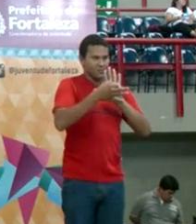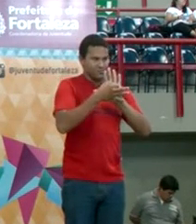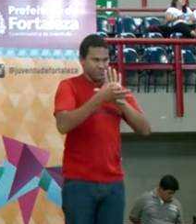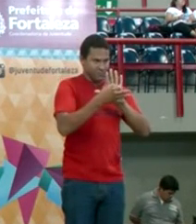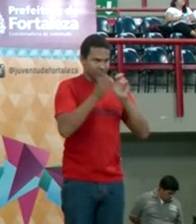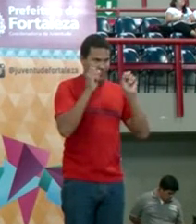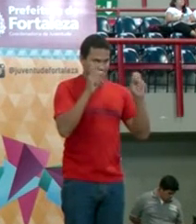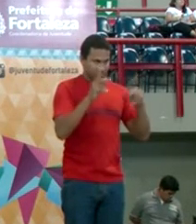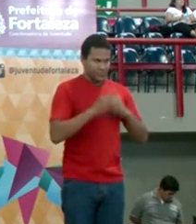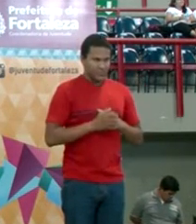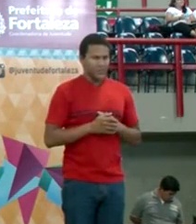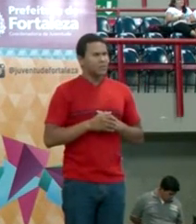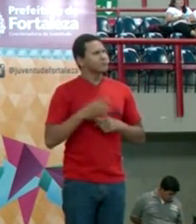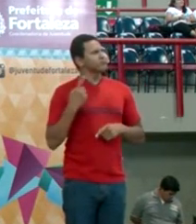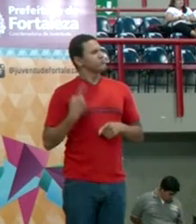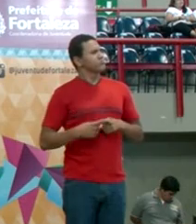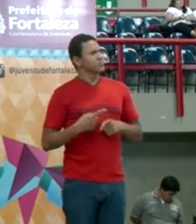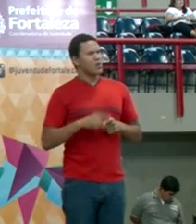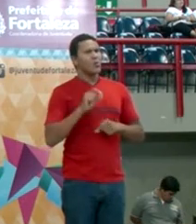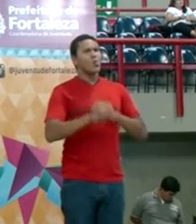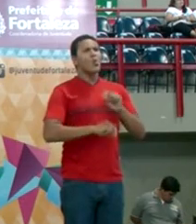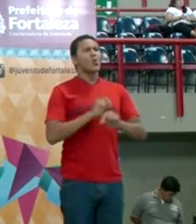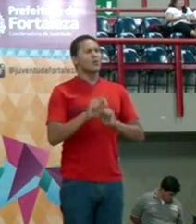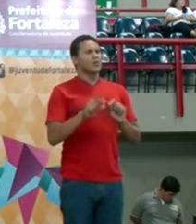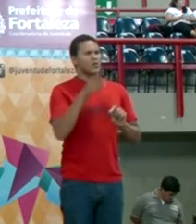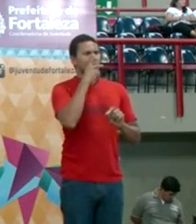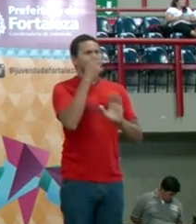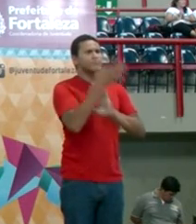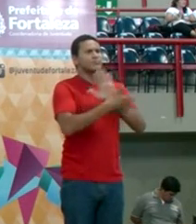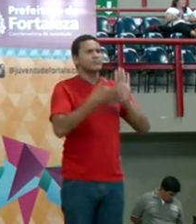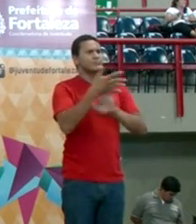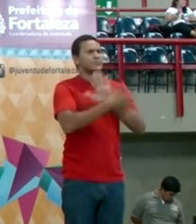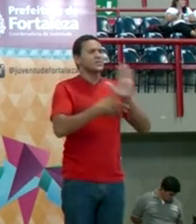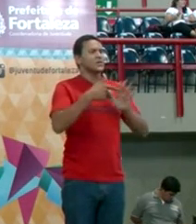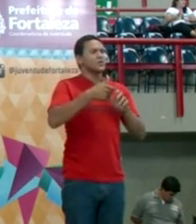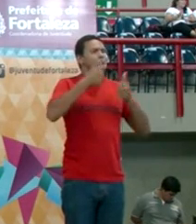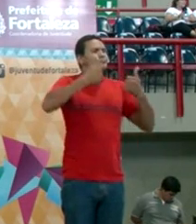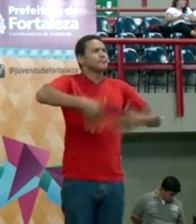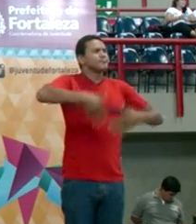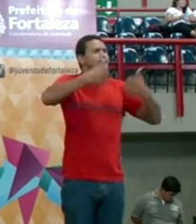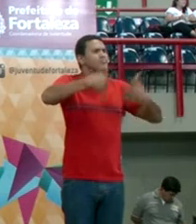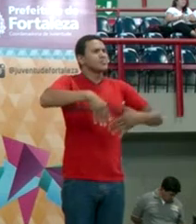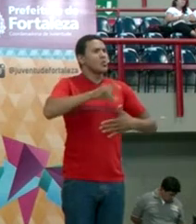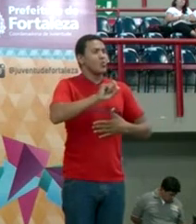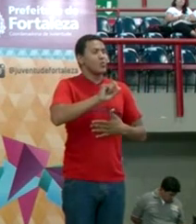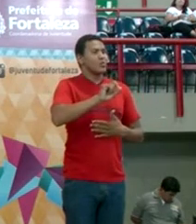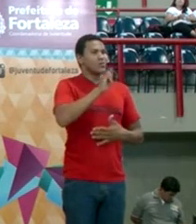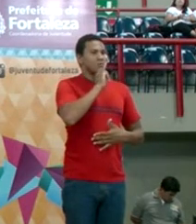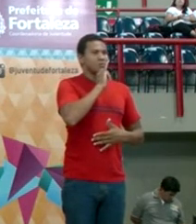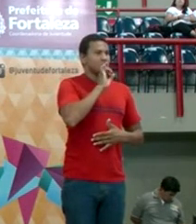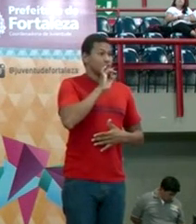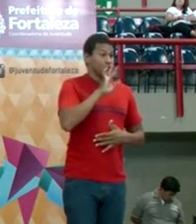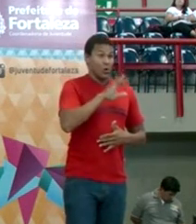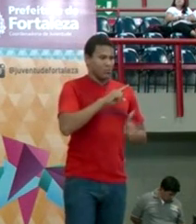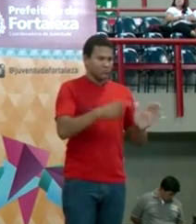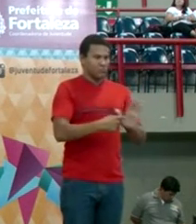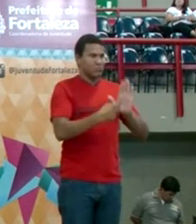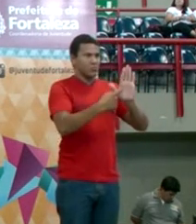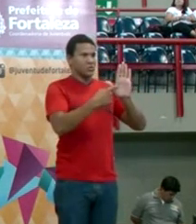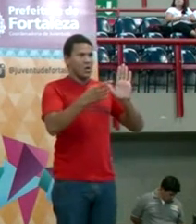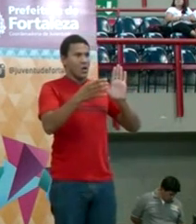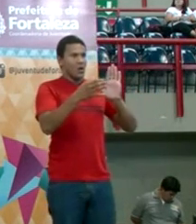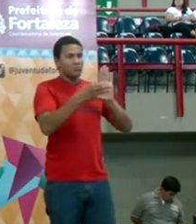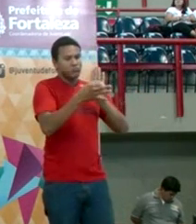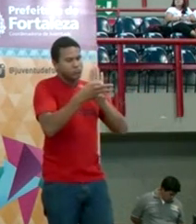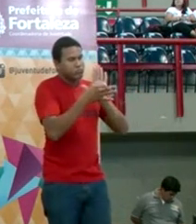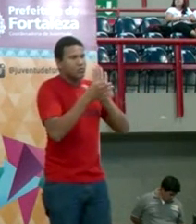argumentativo. Professor, o que é um texto dissertativo? É aquele que tem por função só mostrar suas